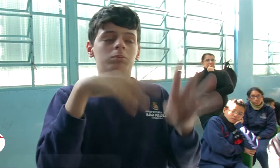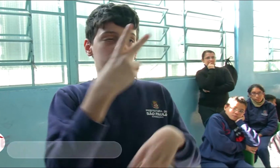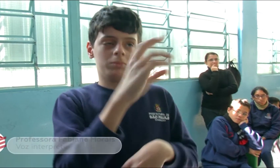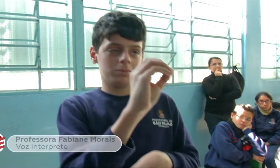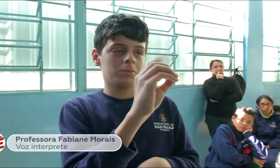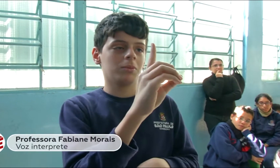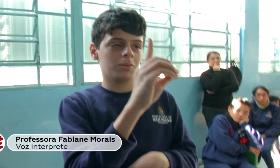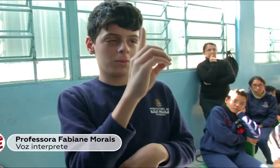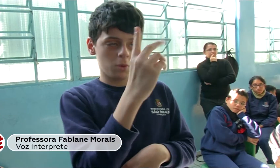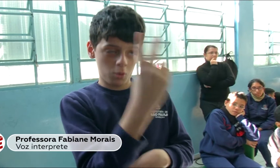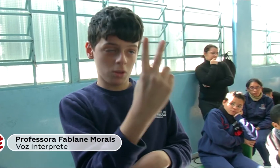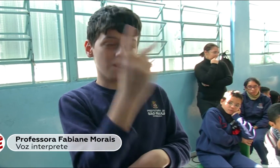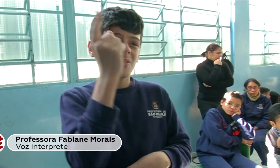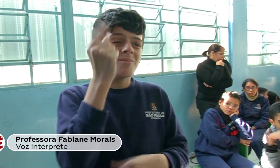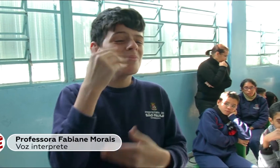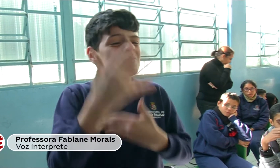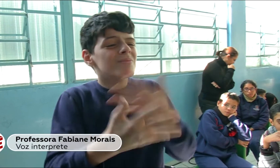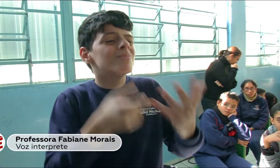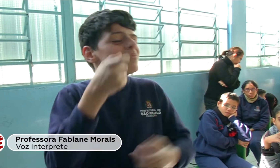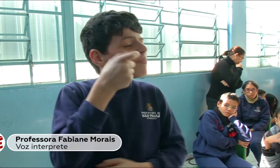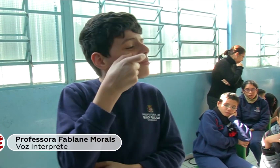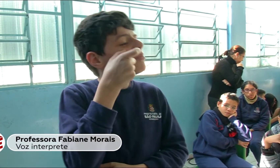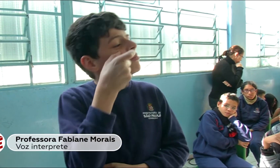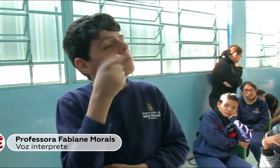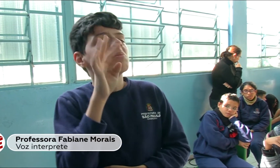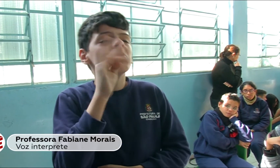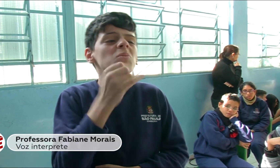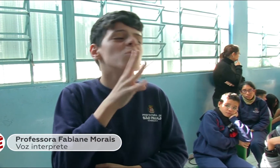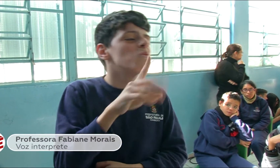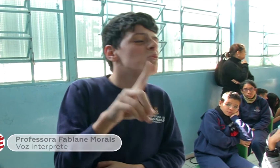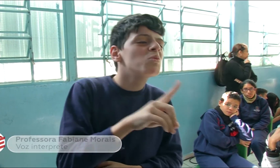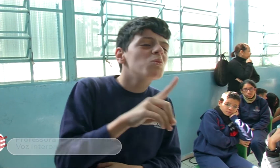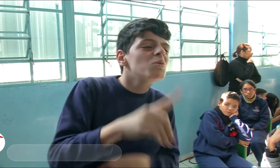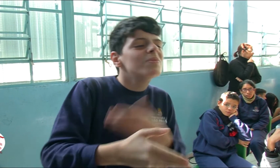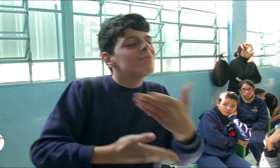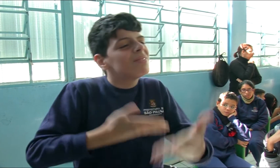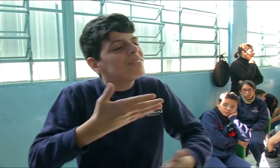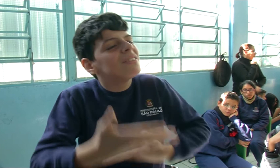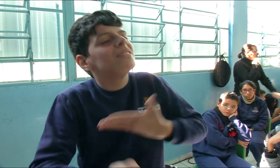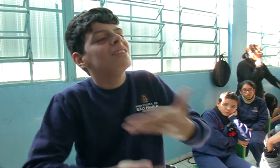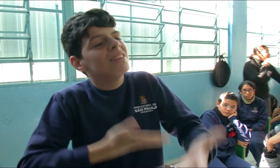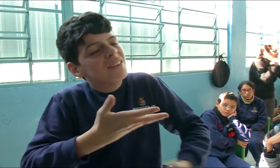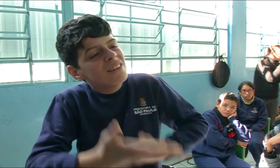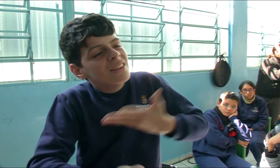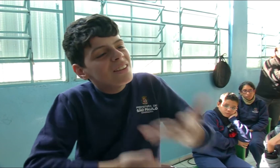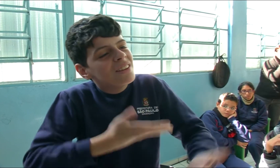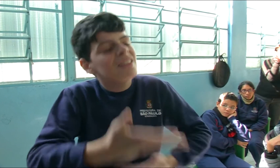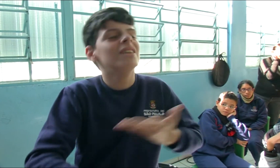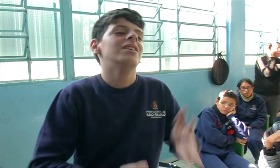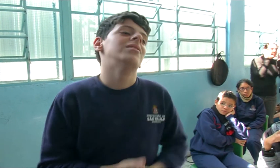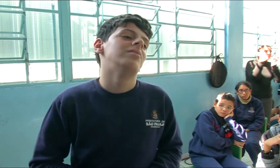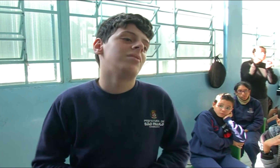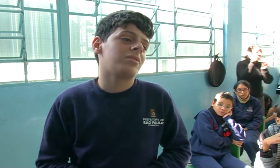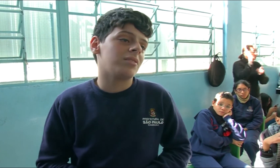Em 2012 eu comecei a olhar, comecei a perceber, aí fui me desenvolvendo, fui vendo